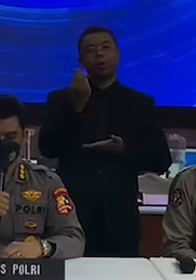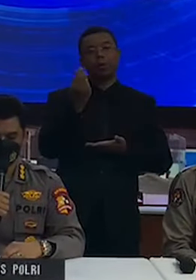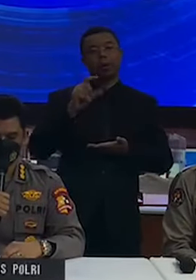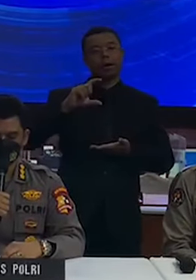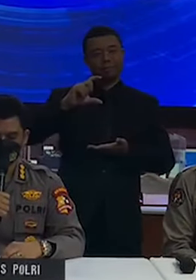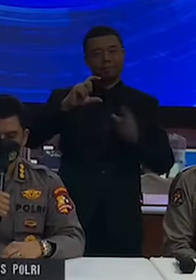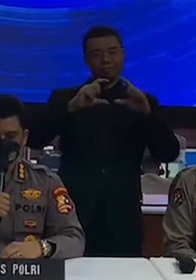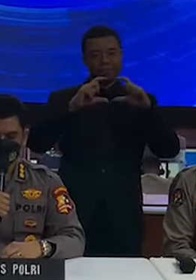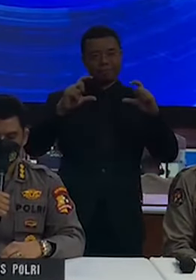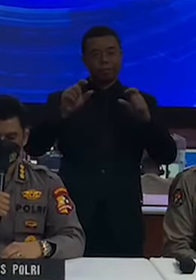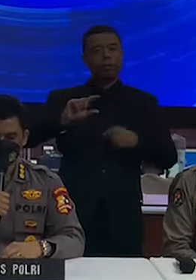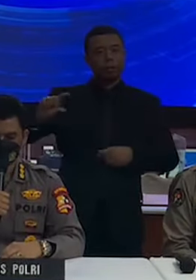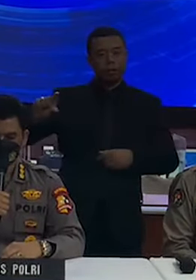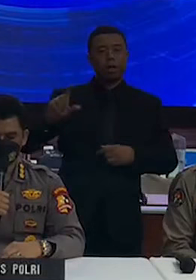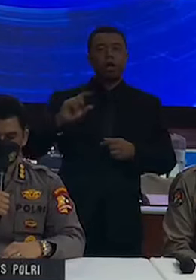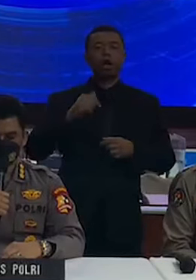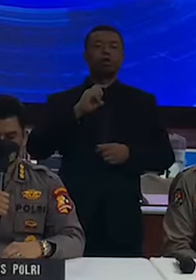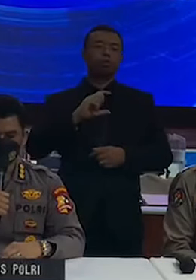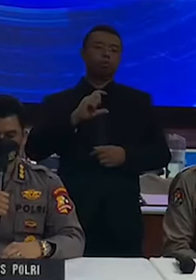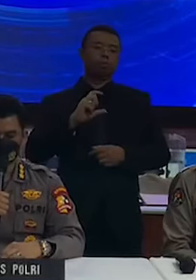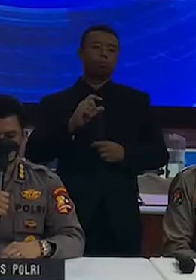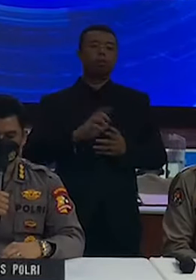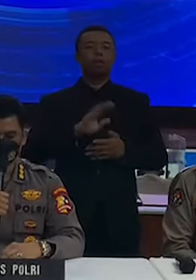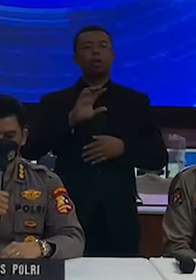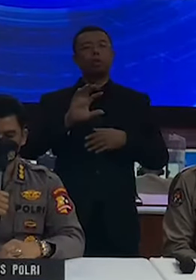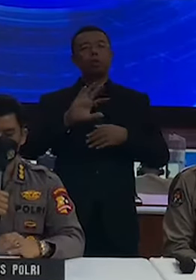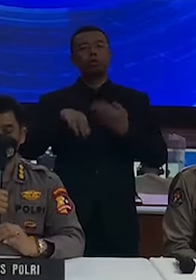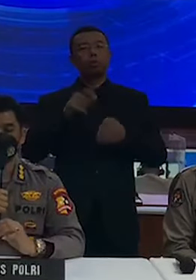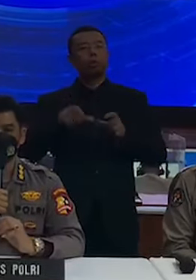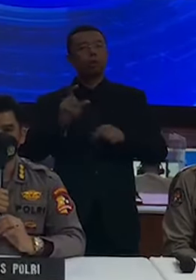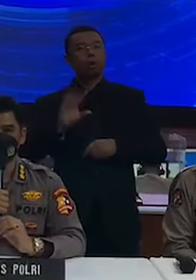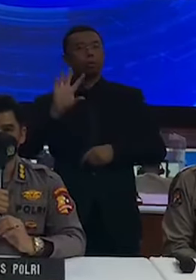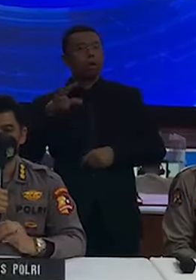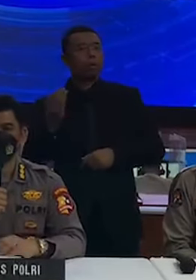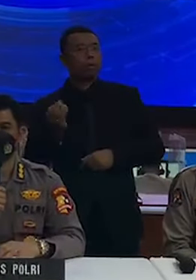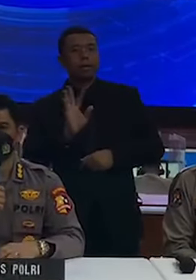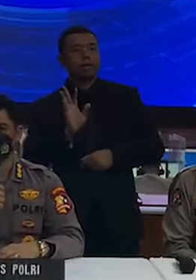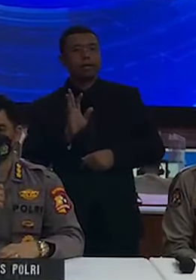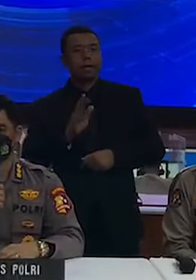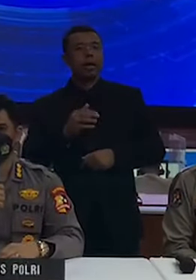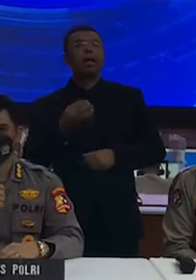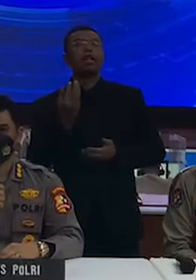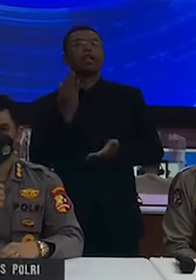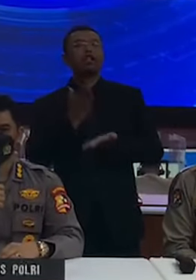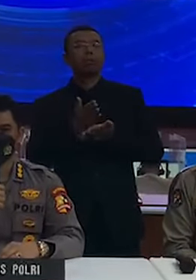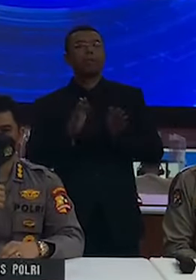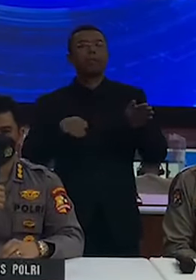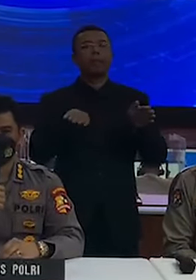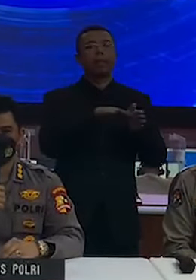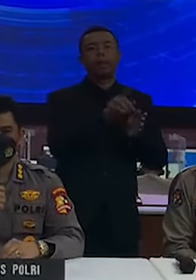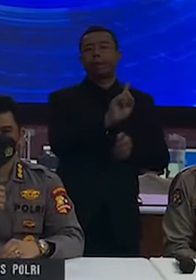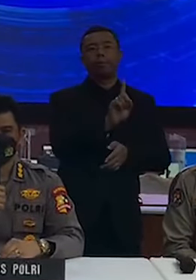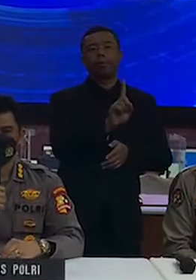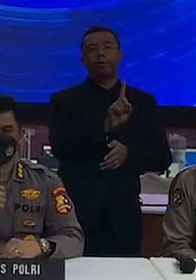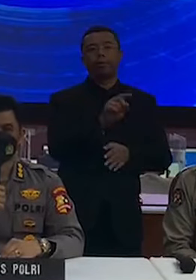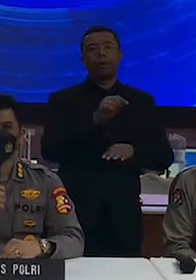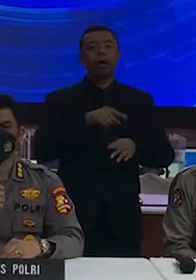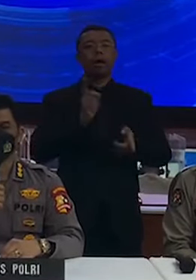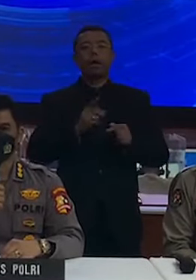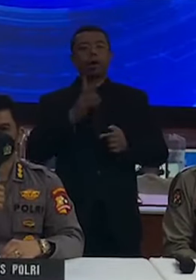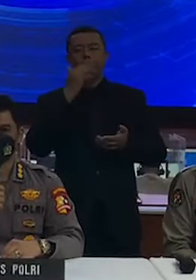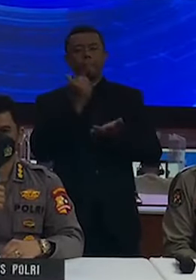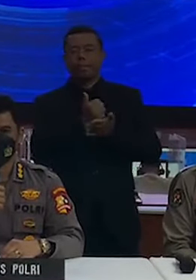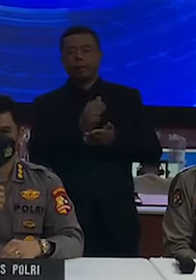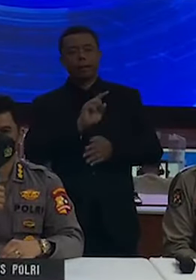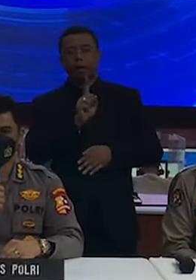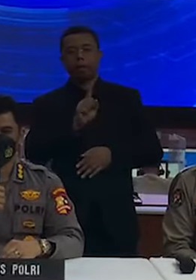untuk cukup, dan para pemudik diimbau tidak berhenti di bahu jalan apabila tidak terlalu